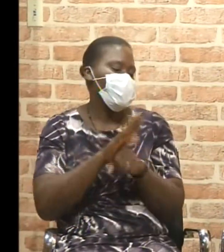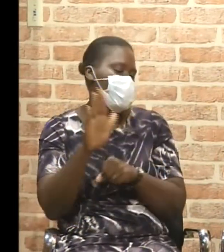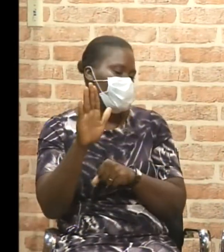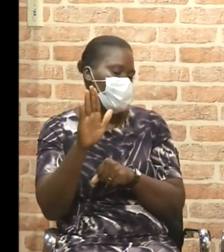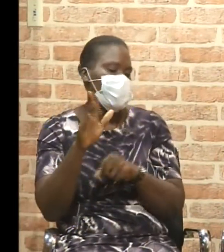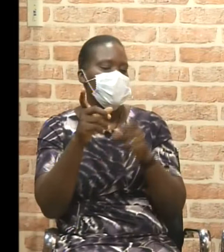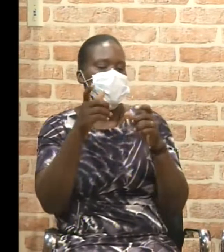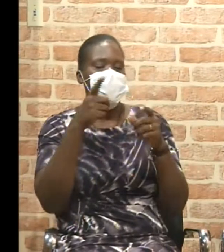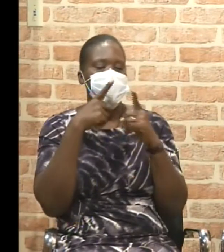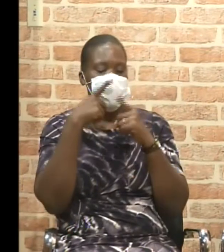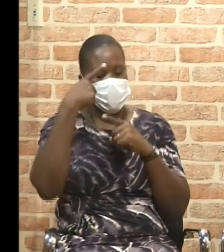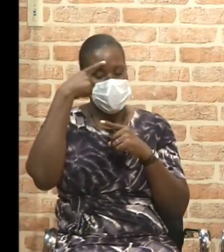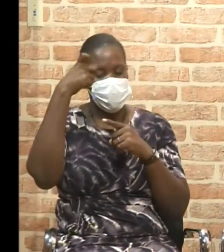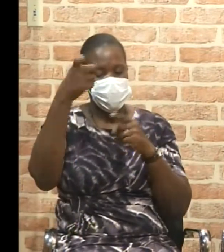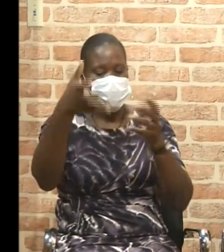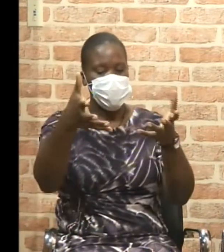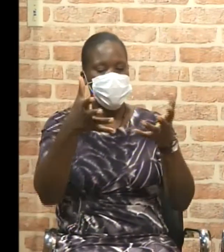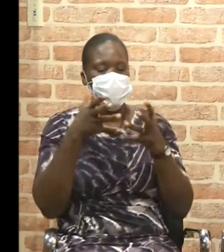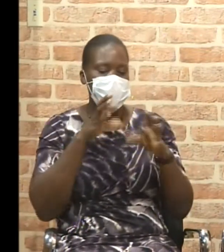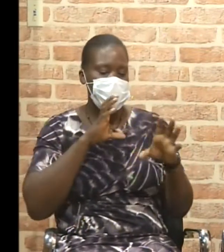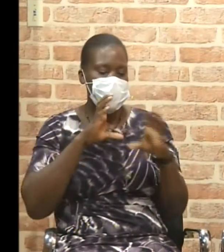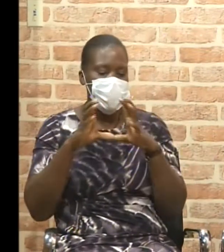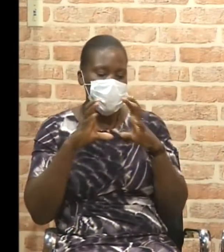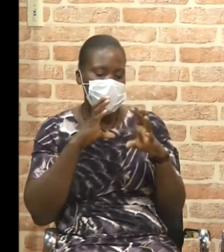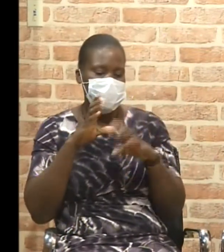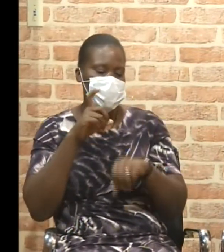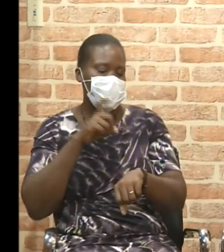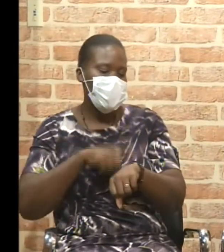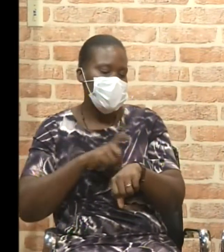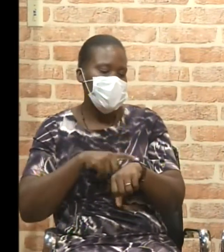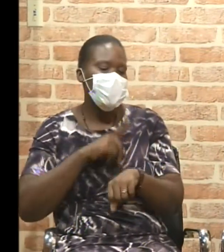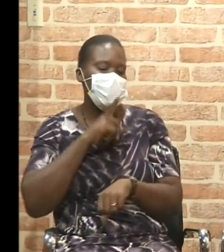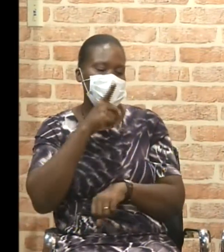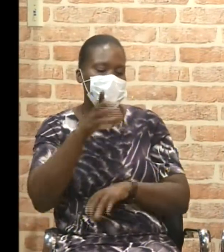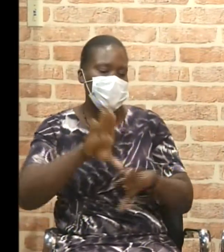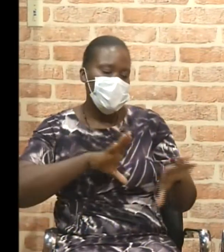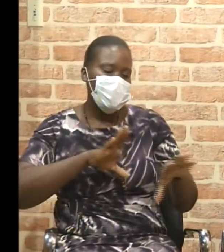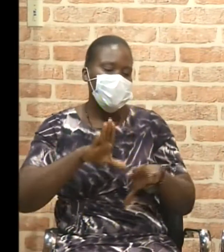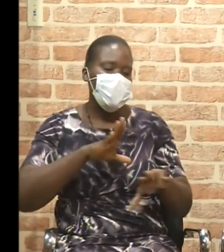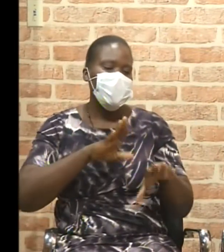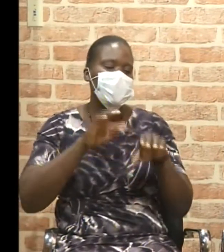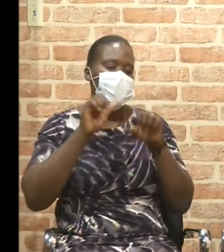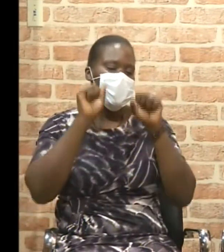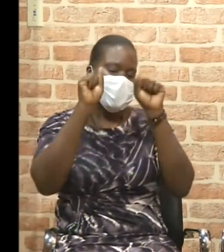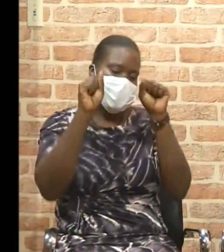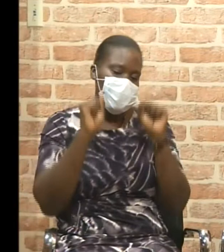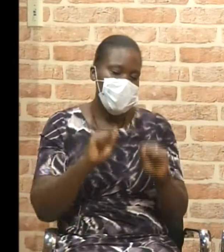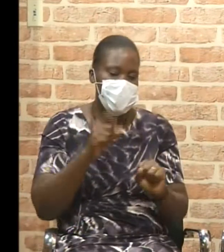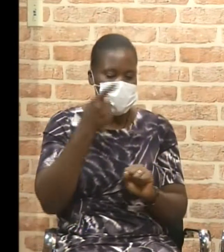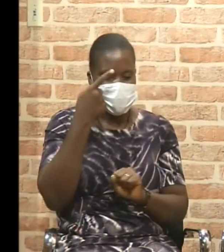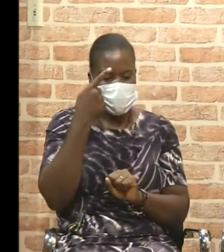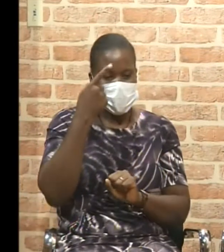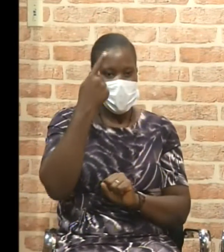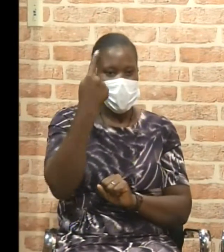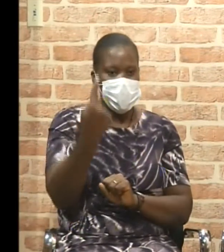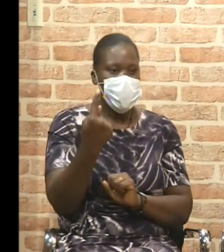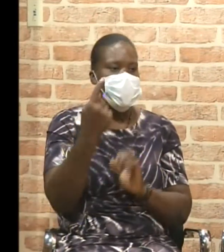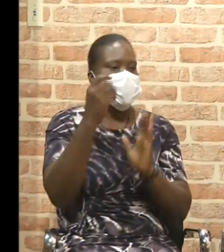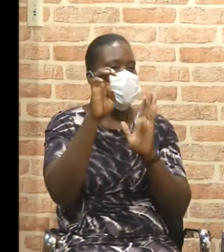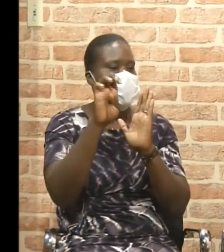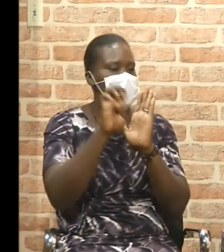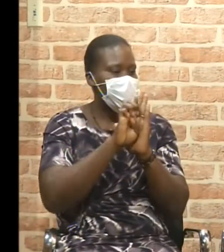voulons une communication en temps réel, mais nous avons fait tout ça qui est possible pour nous contribuer. Et un exemple que nous avons tout, c'est que